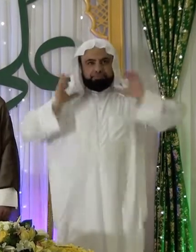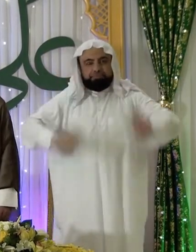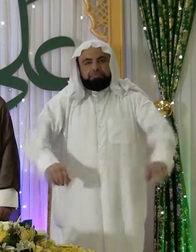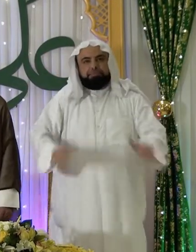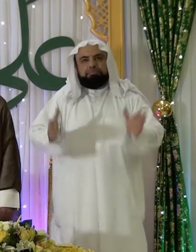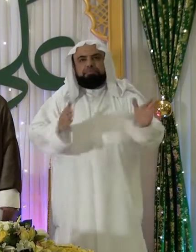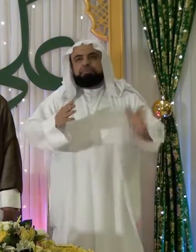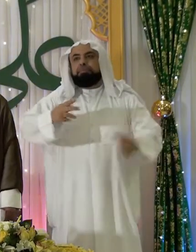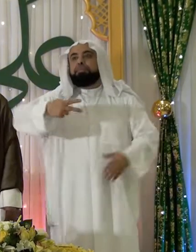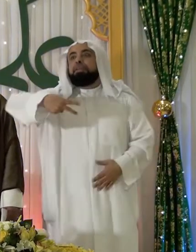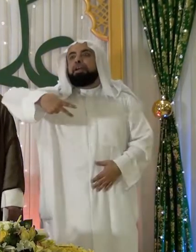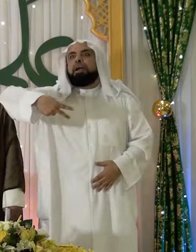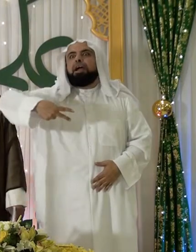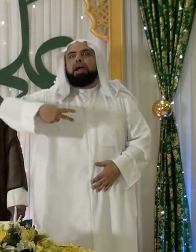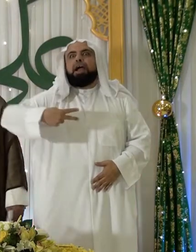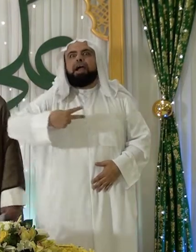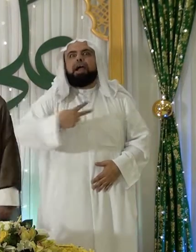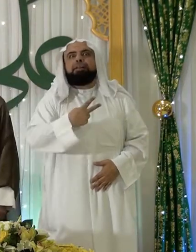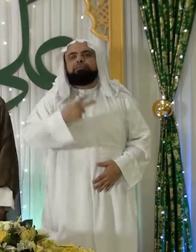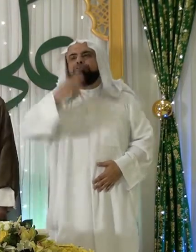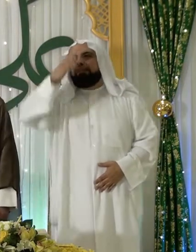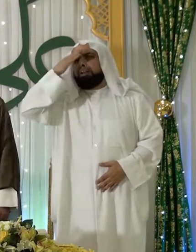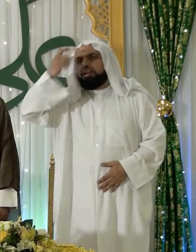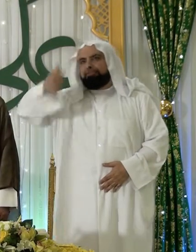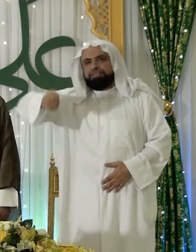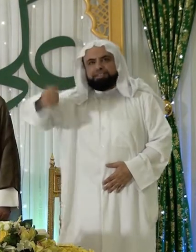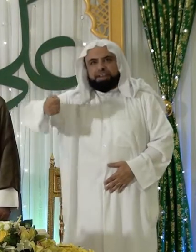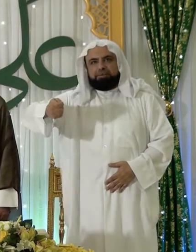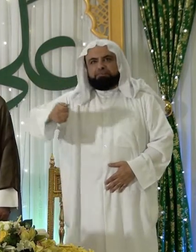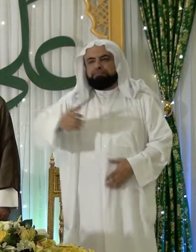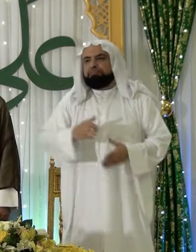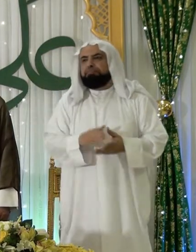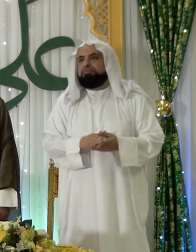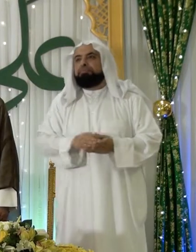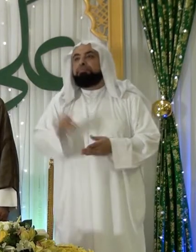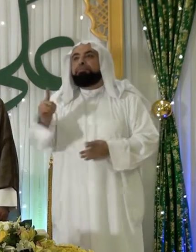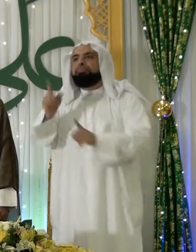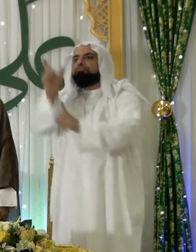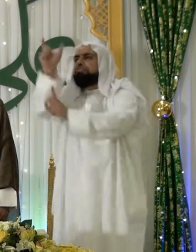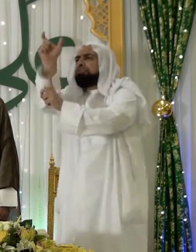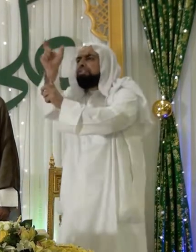علي عليه السلام هو ذلك